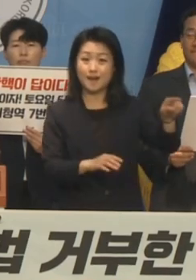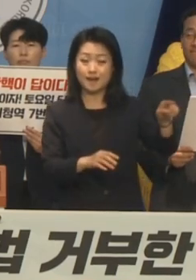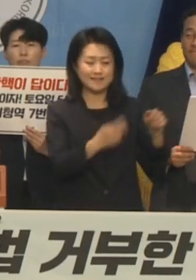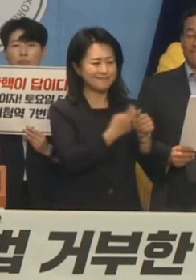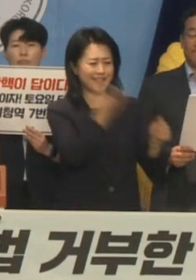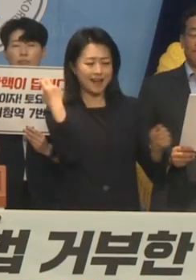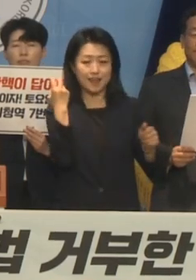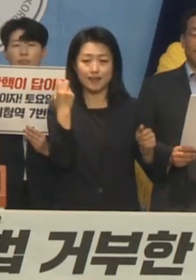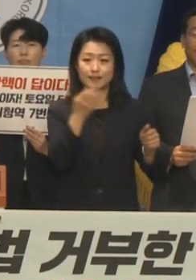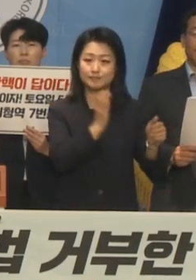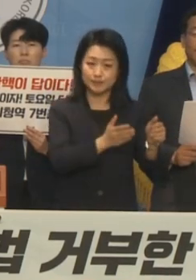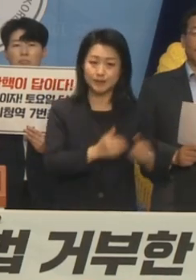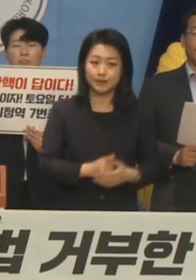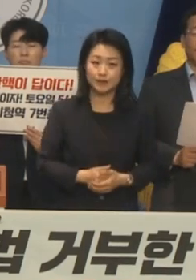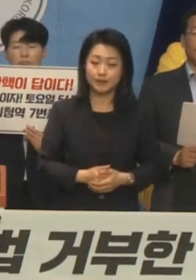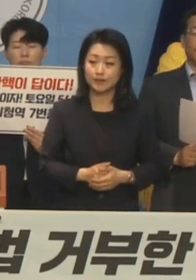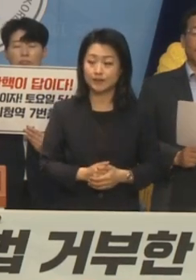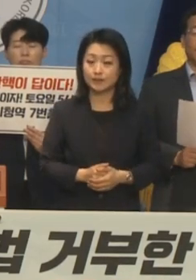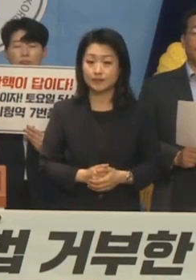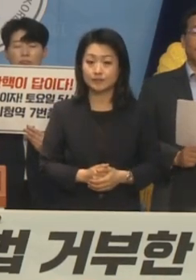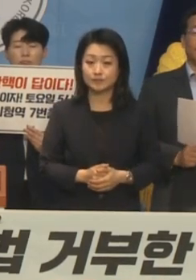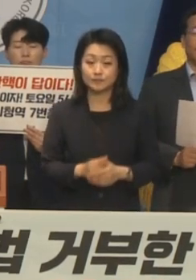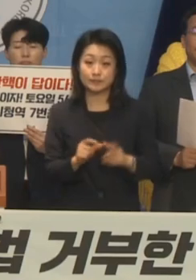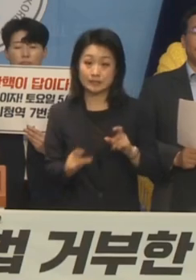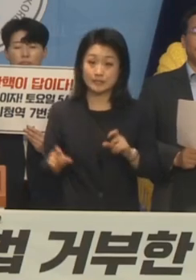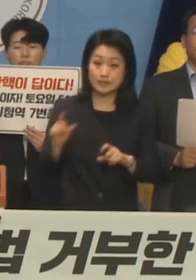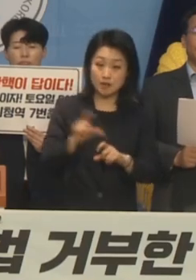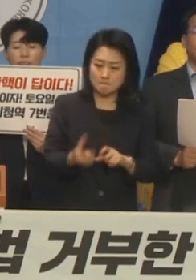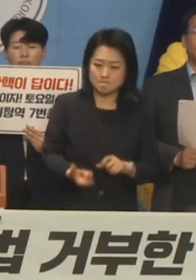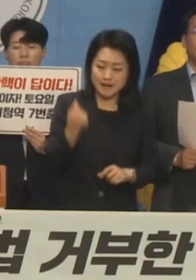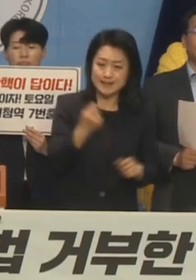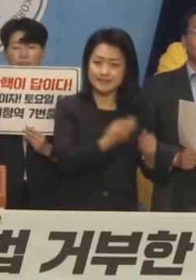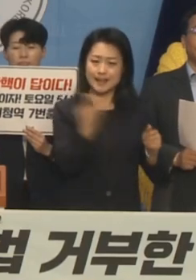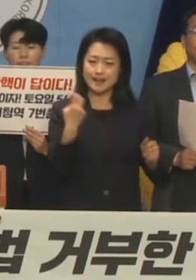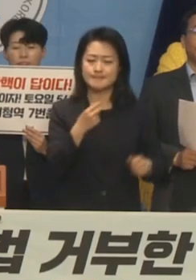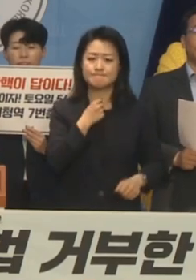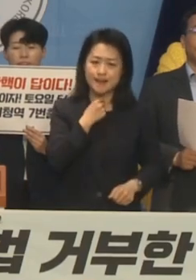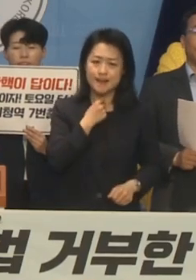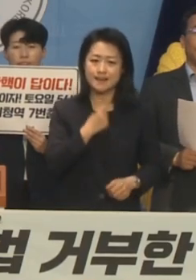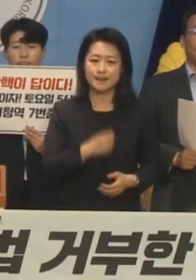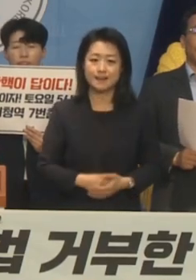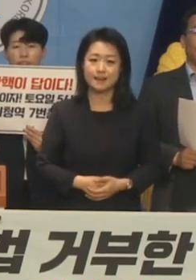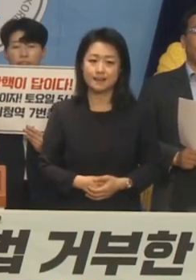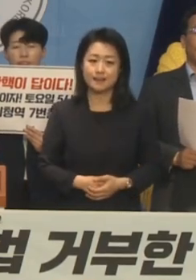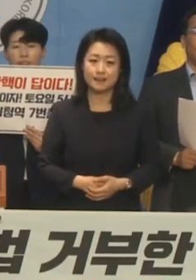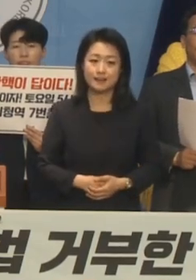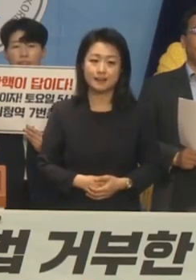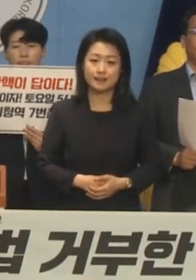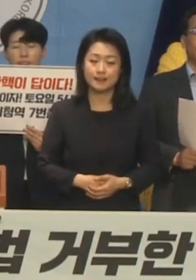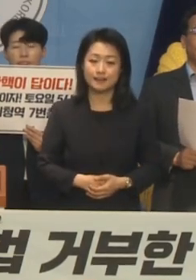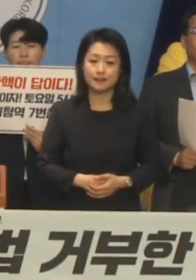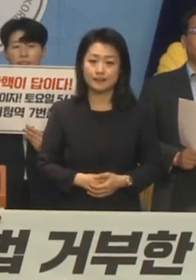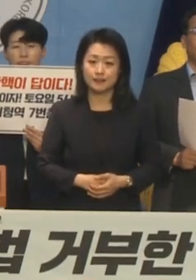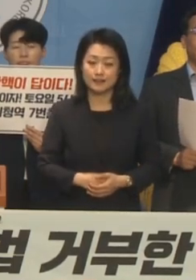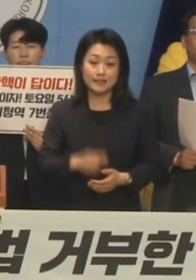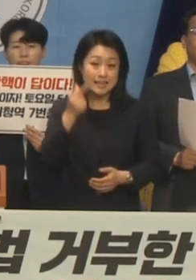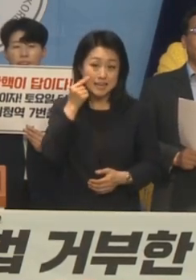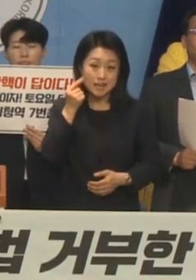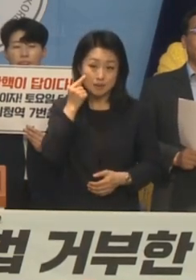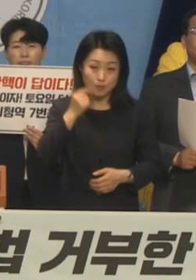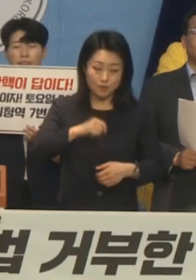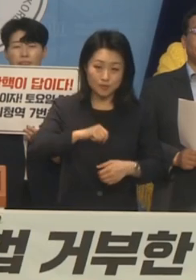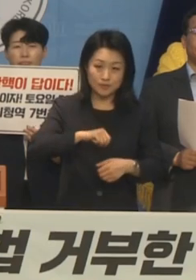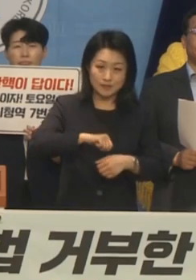바꿉시다. 사실 훨씬 더 일찍 탄핵했어야 합니다. 강제동원 문제를